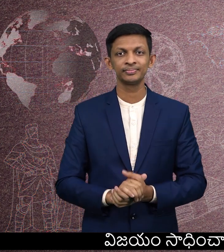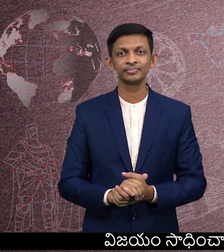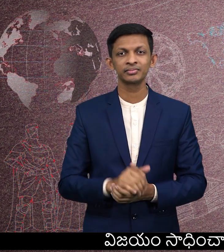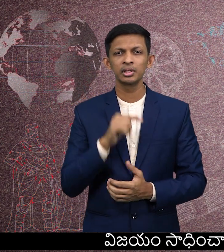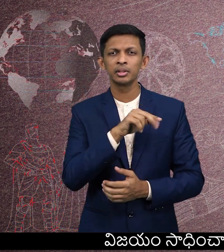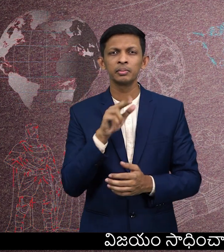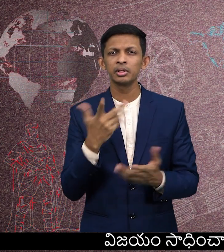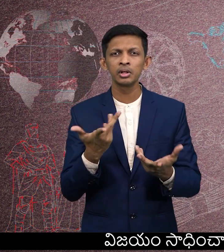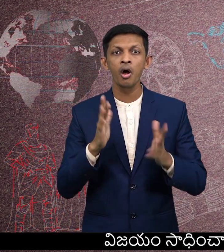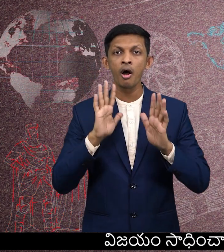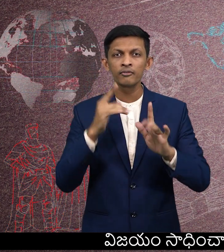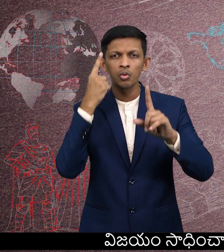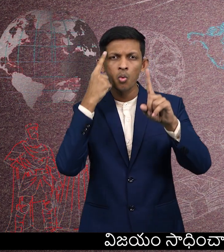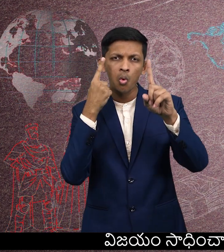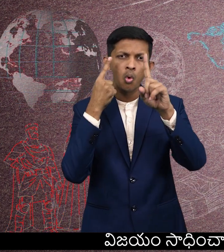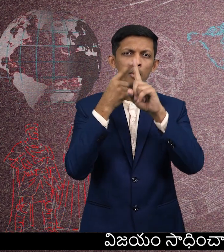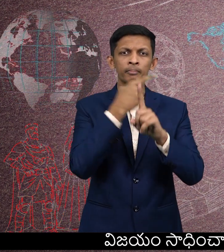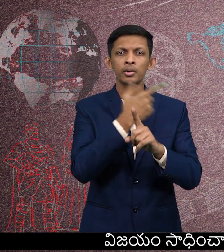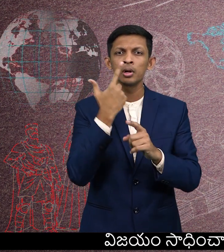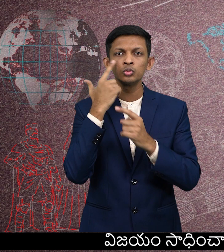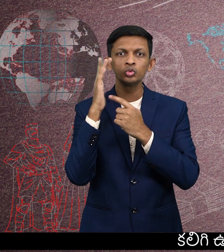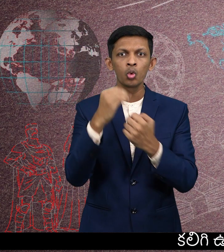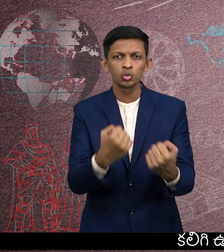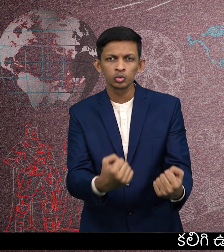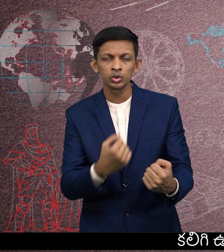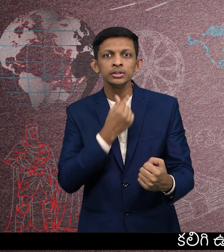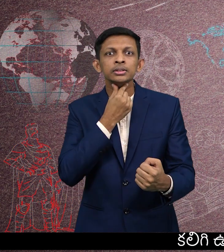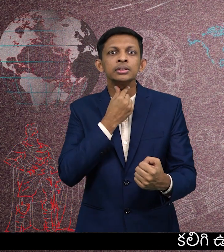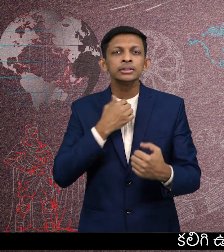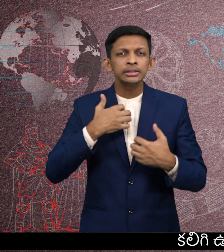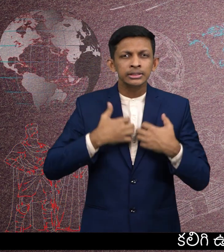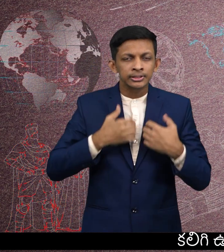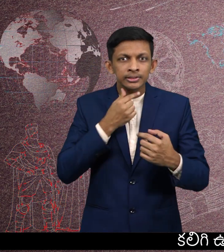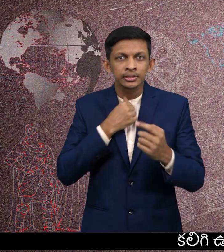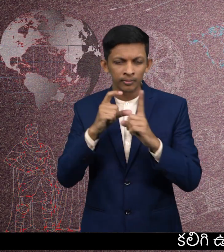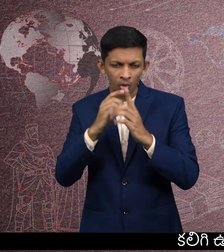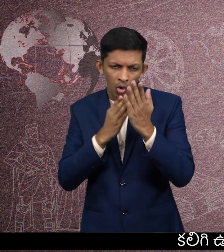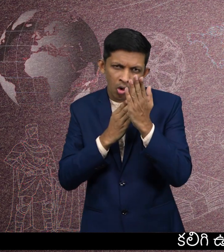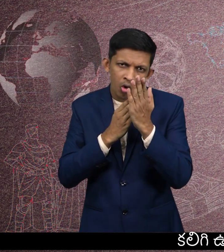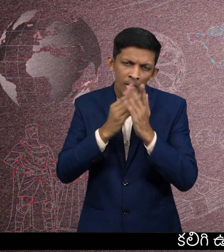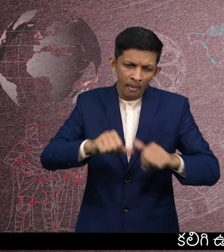విజయం సాధించాలనే బలమైన కోరిక మరియు సంకల్పం కలిగి ఉండటం లేదా చూపించటం.